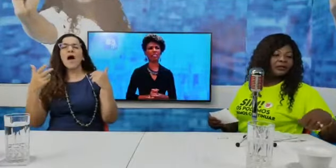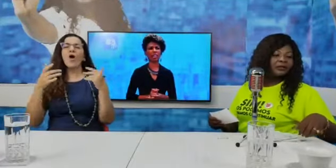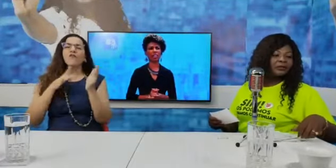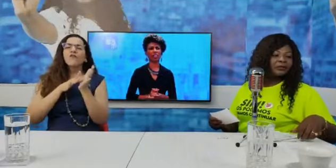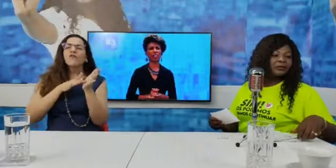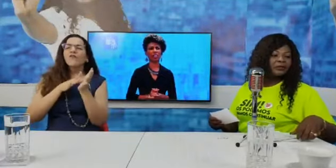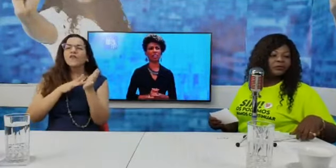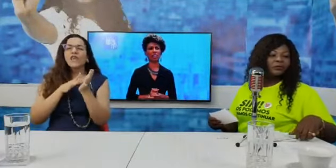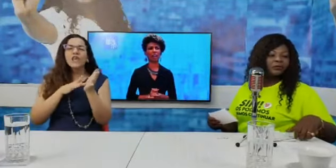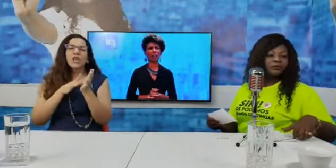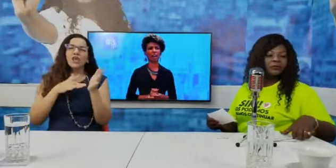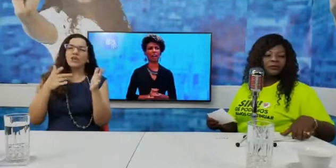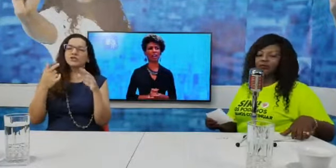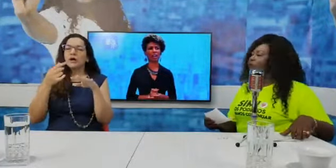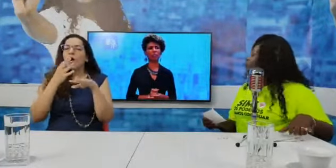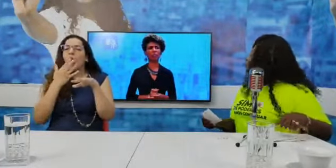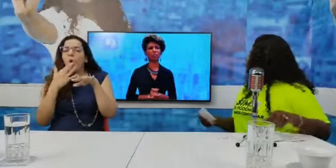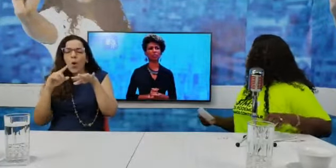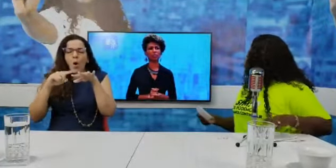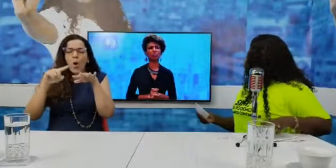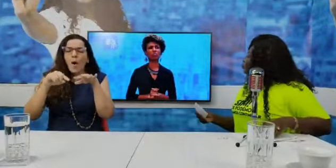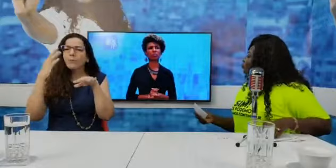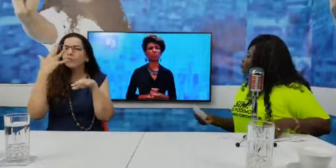conversem, dialoguem normal.